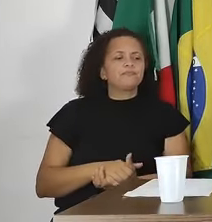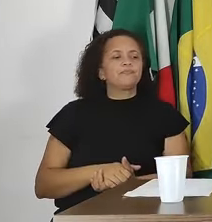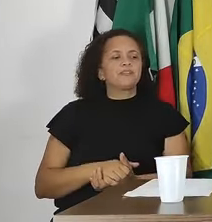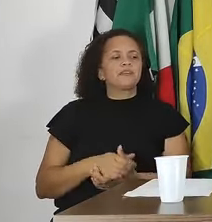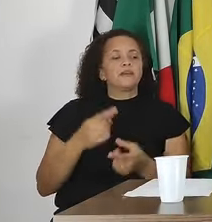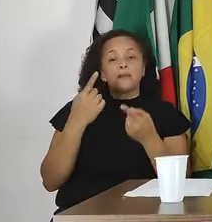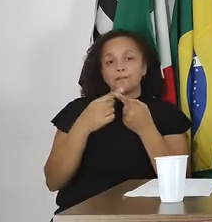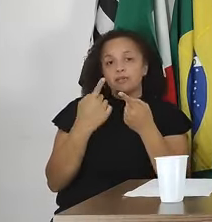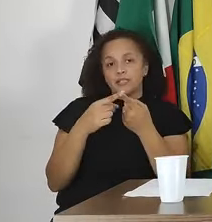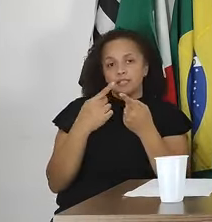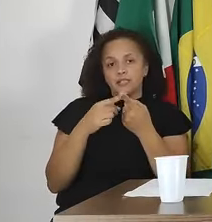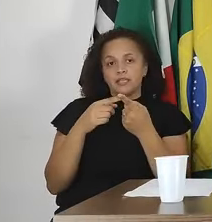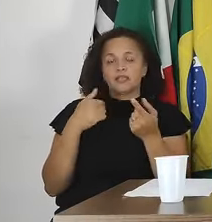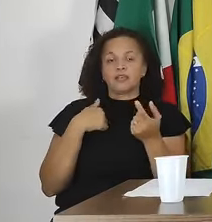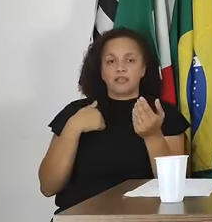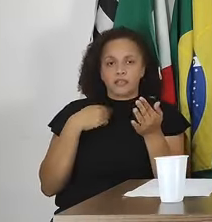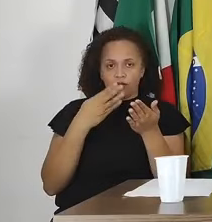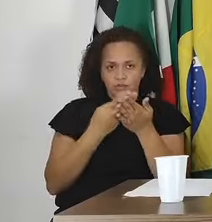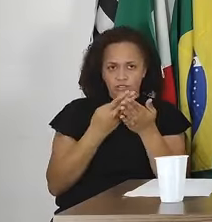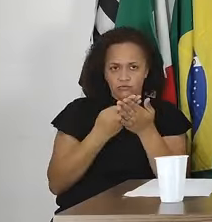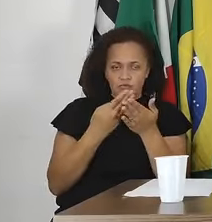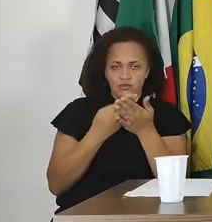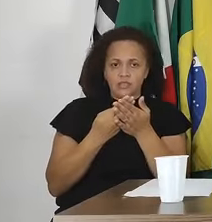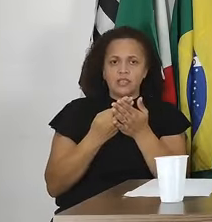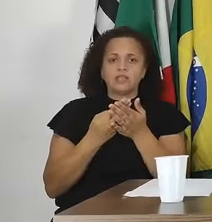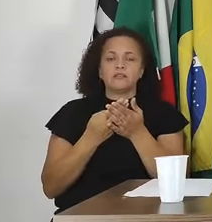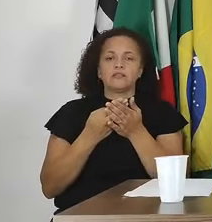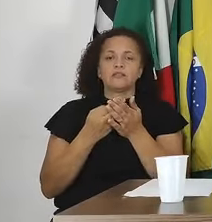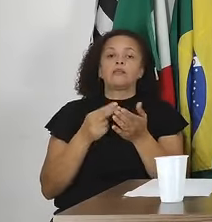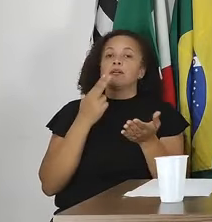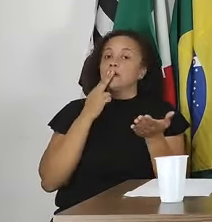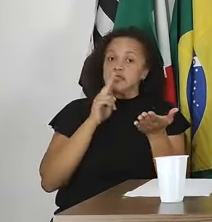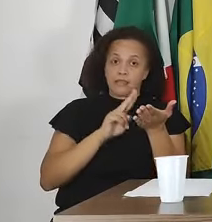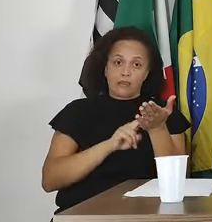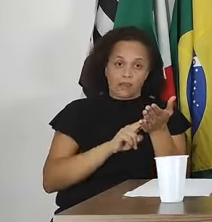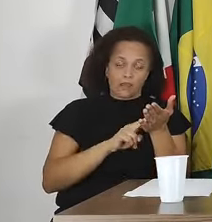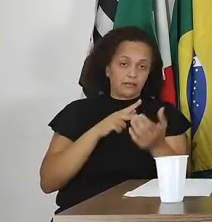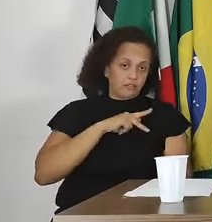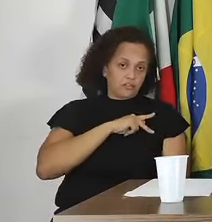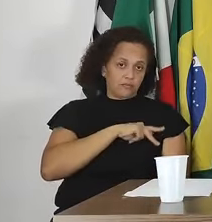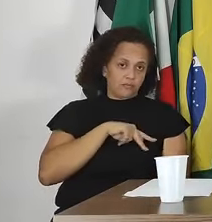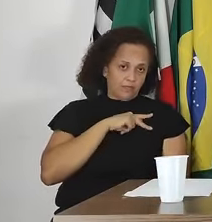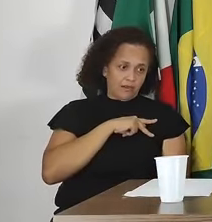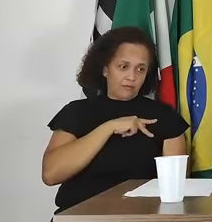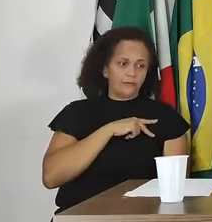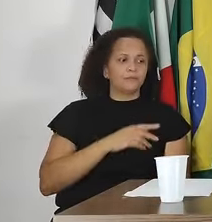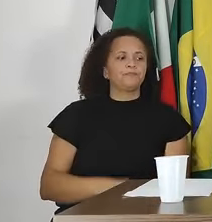eu estou fazendo um estudo sobre as cartas paulinas, né? E aí, quando eu cheguei